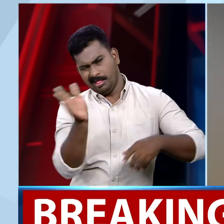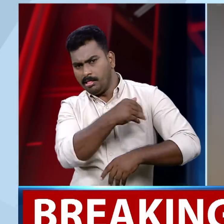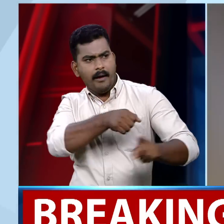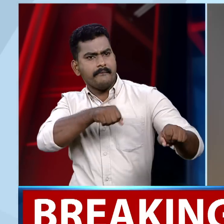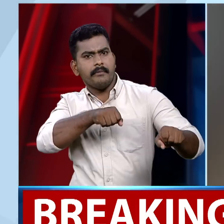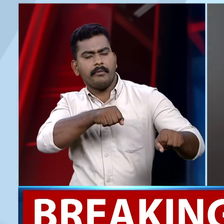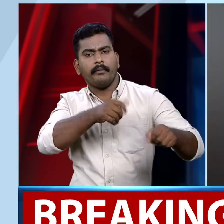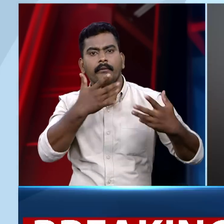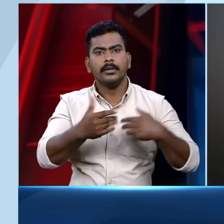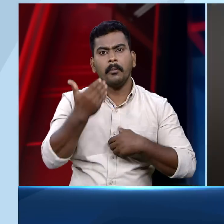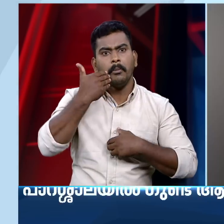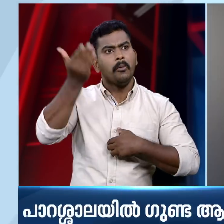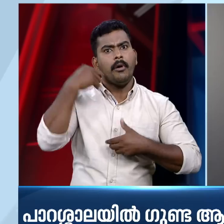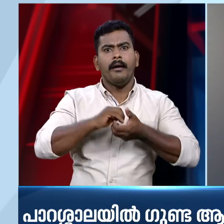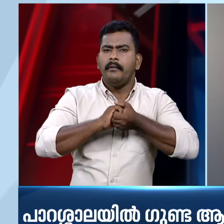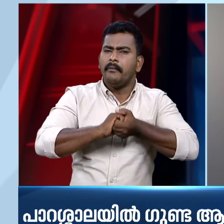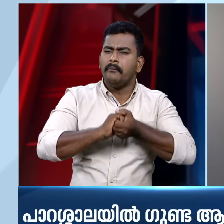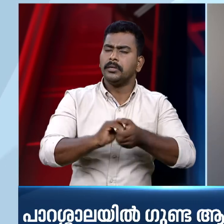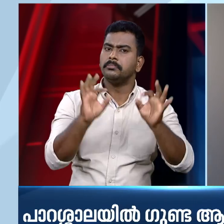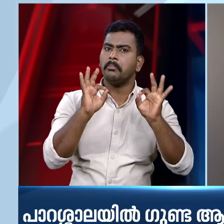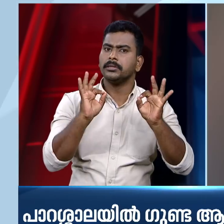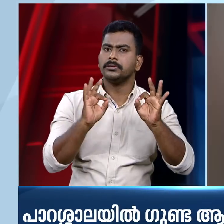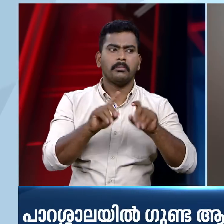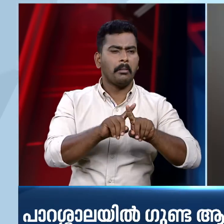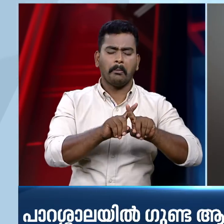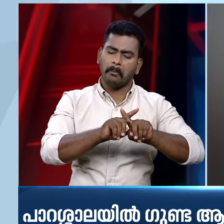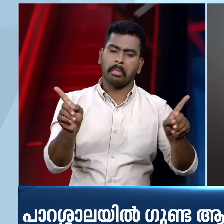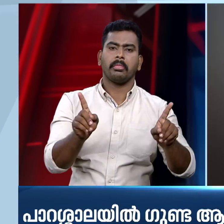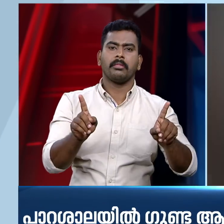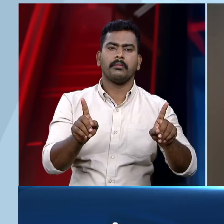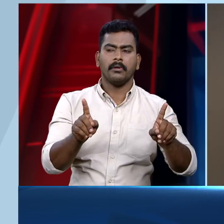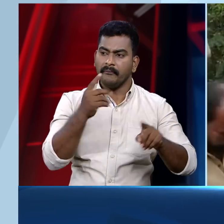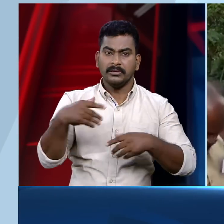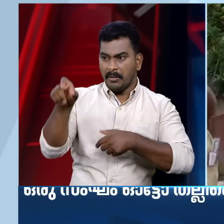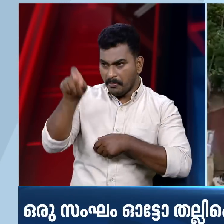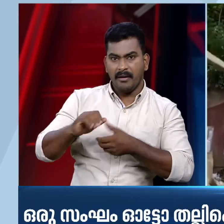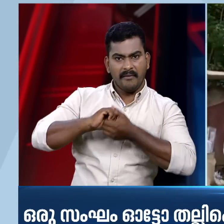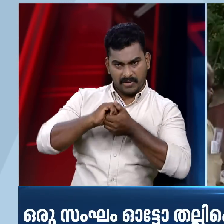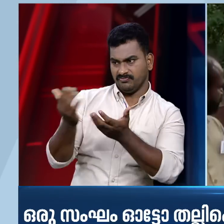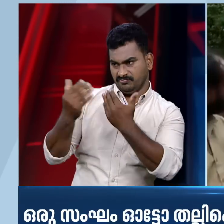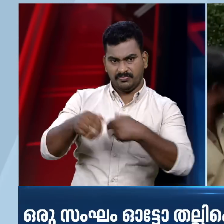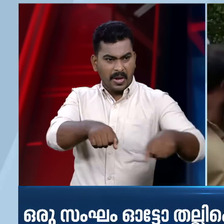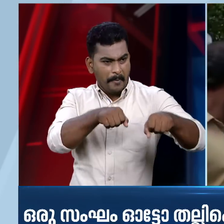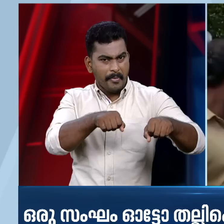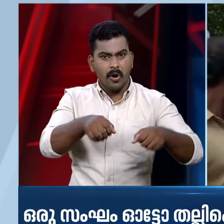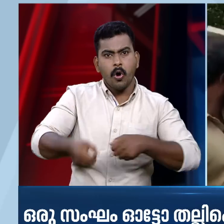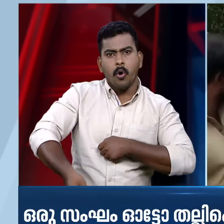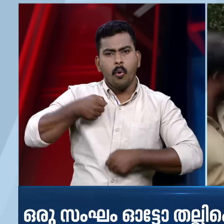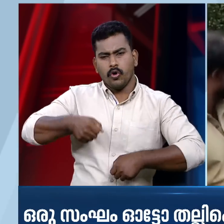വാഹനം അടിച്ചു തകർത്ത് ഒരു കാറിൽ രക്ഷപ്പെടുകയായിരുന്നു. സന്തോഷിന്റെ പരാതിയിൽ അജയൻ, മനു എന്നീ രണ്ടു പേരെ